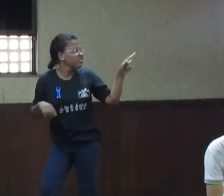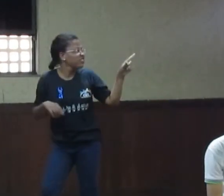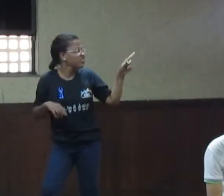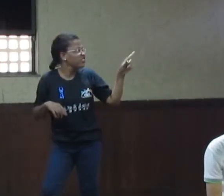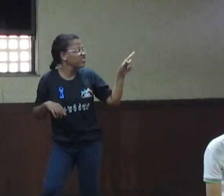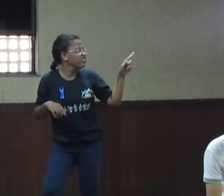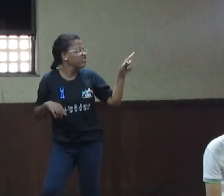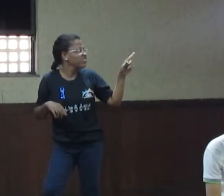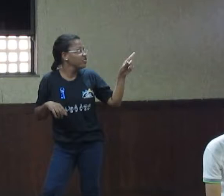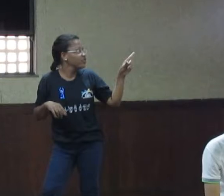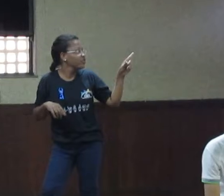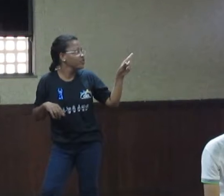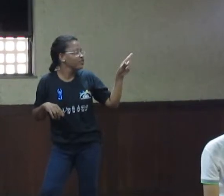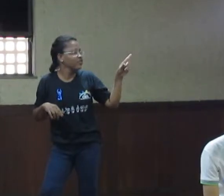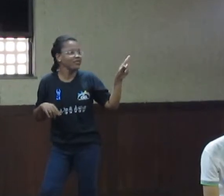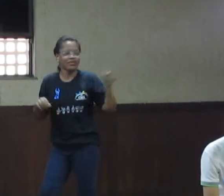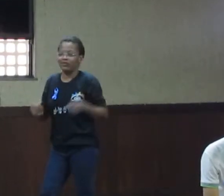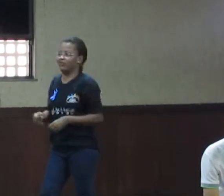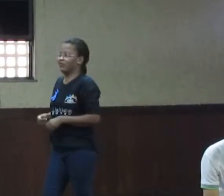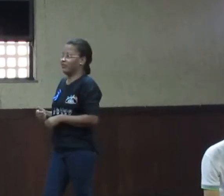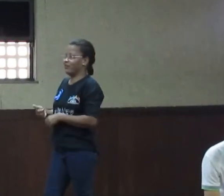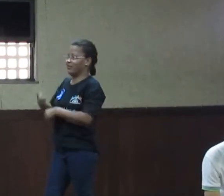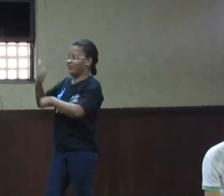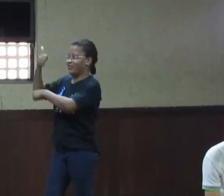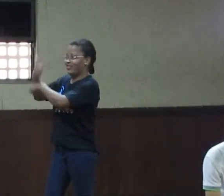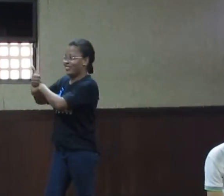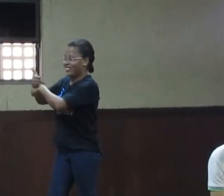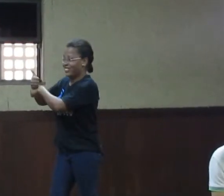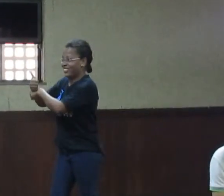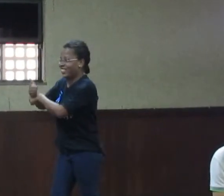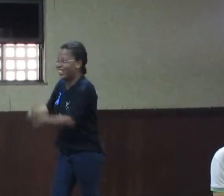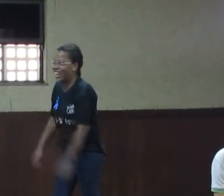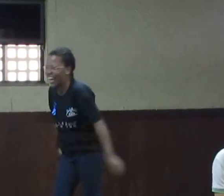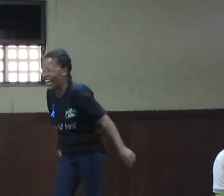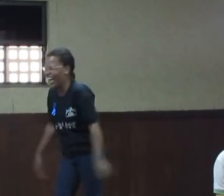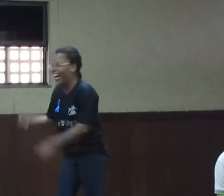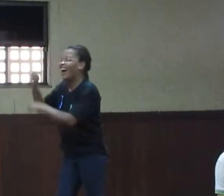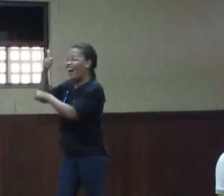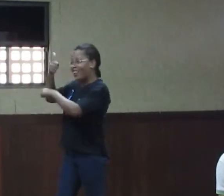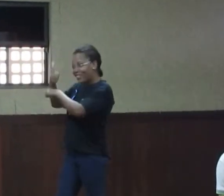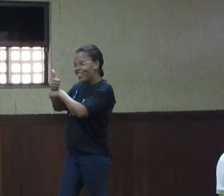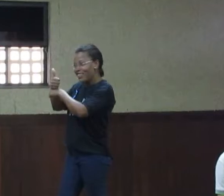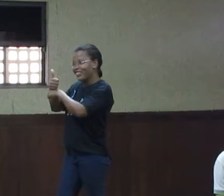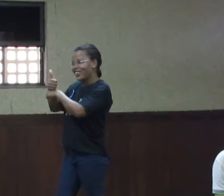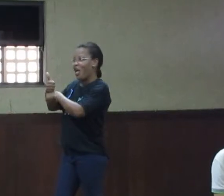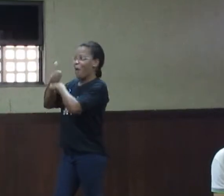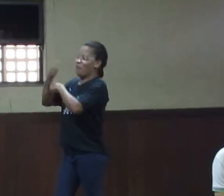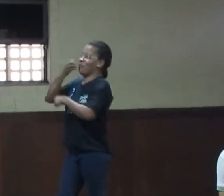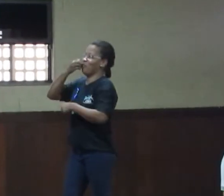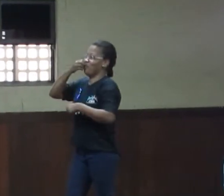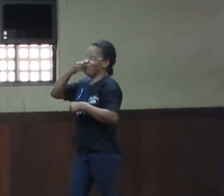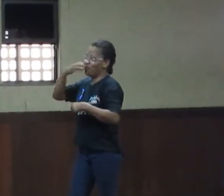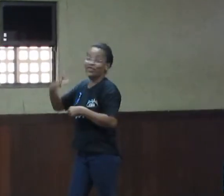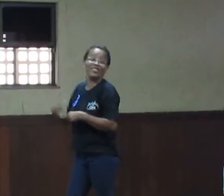o canal, dê um joinha e compartilhe. Faça a sua inscrição para receber as